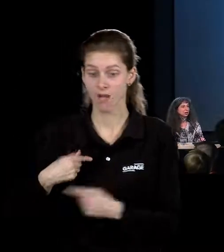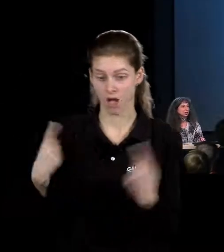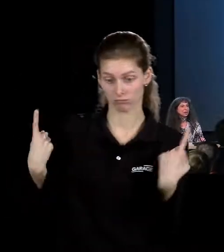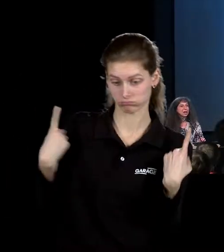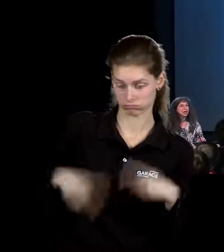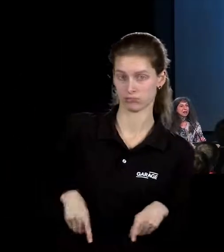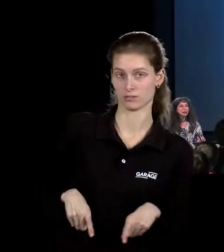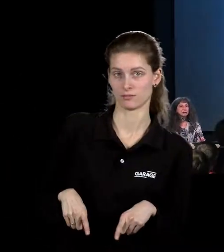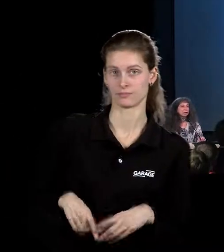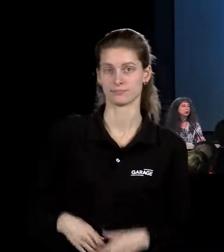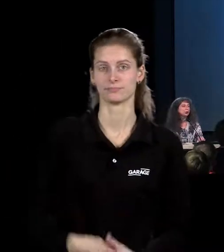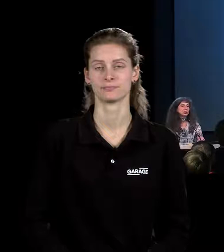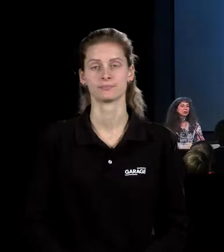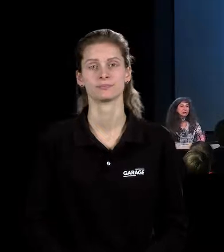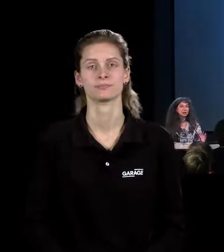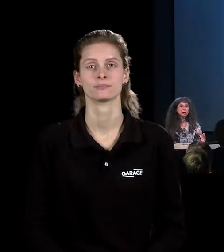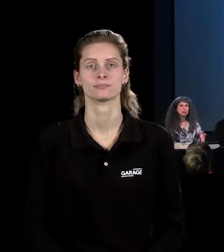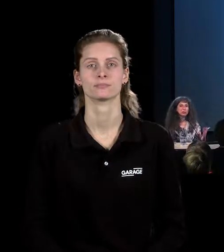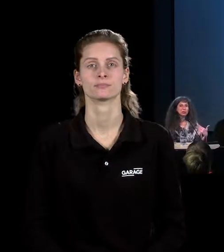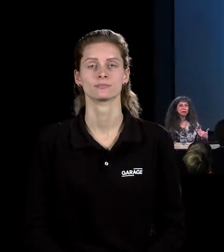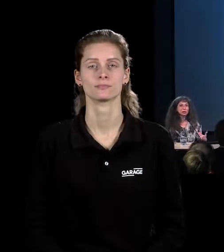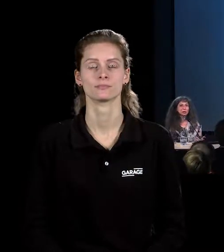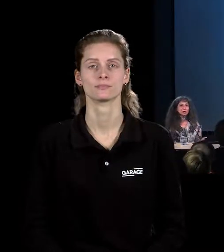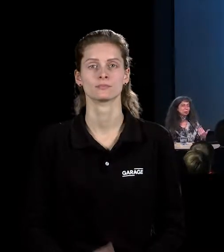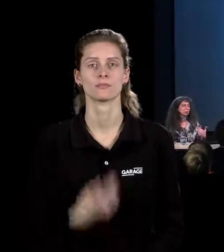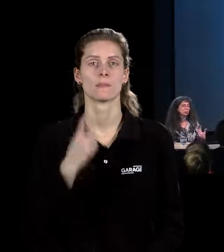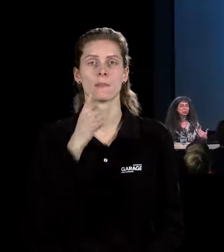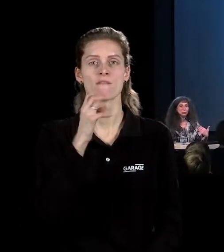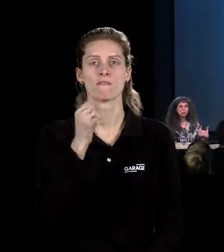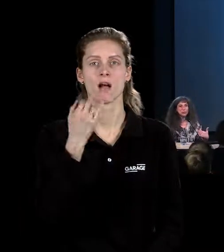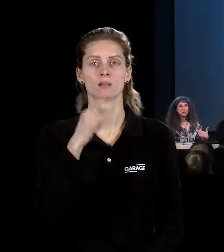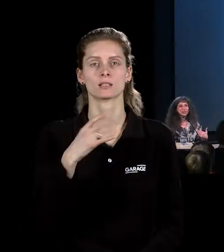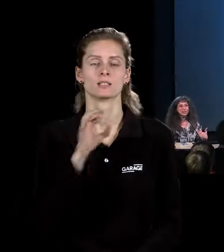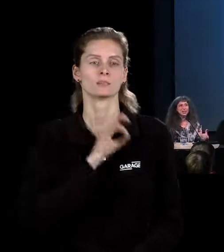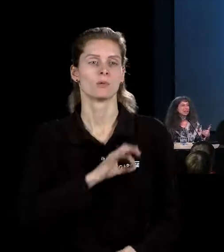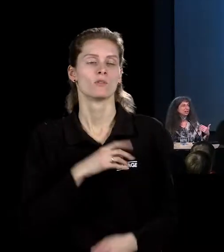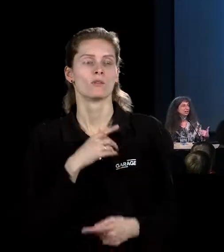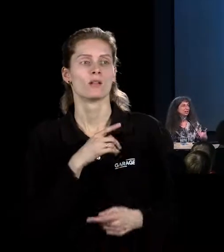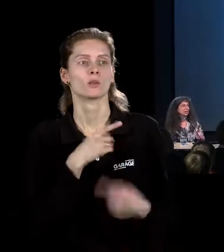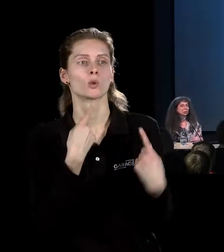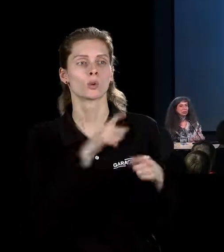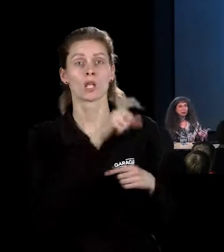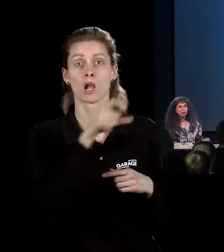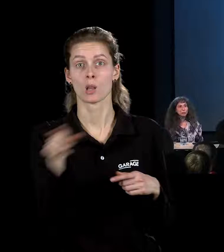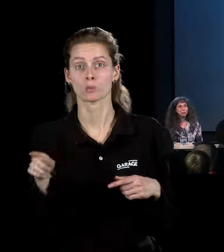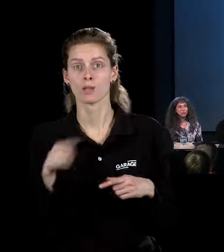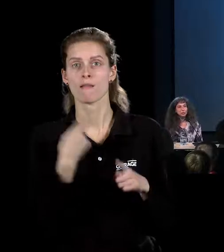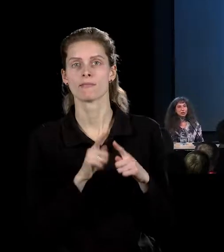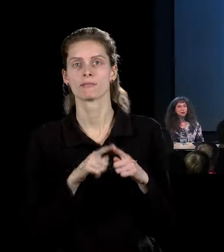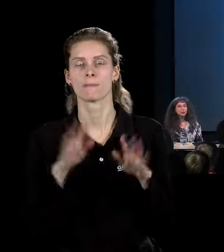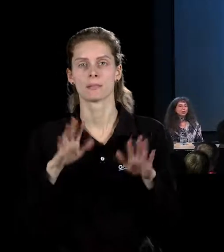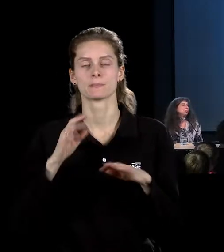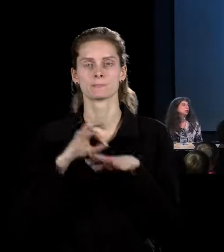героической картинкой. А следующая, как бы первая акция, в которой он использовал других людей, это акция, которую он делает в